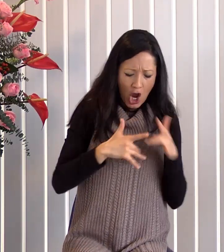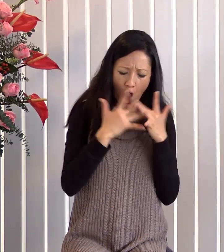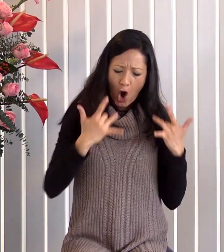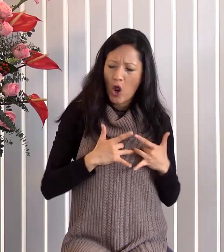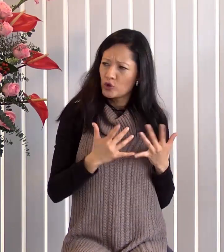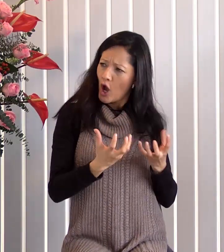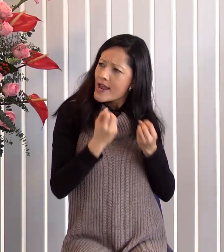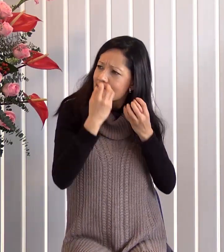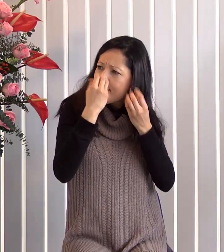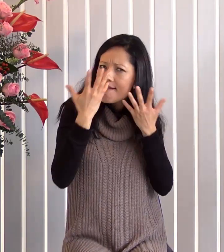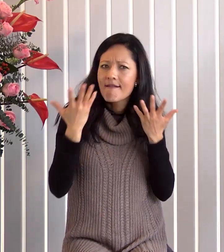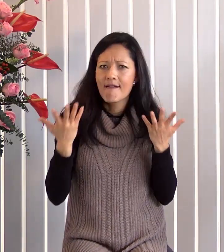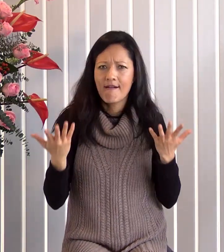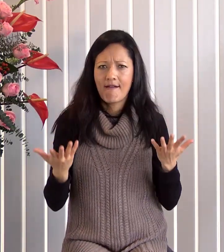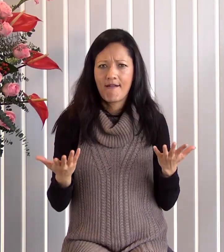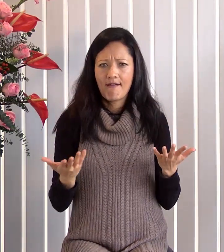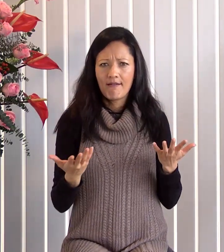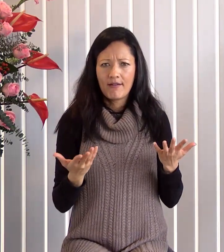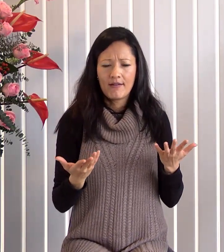tan bruto.